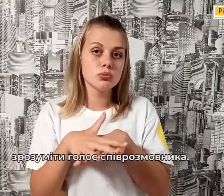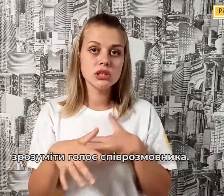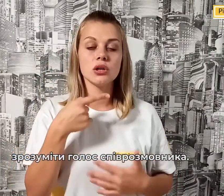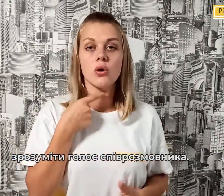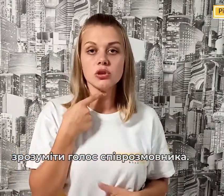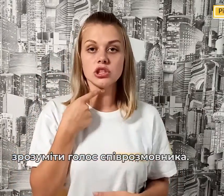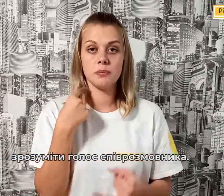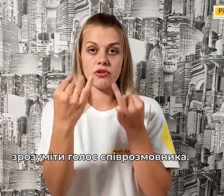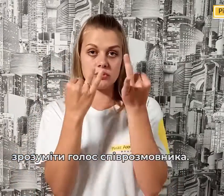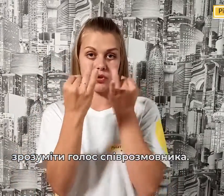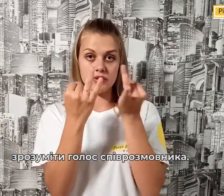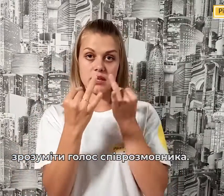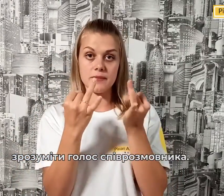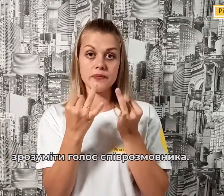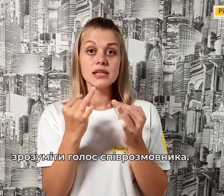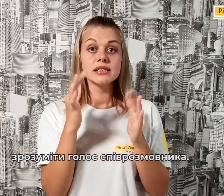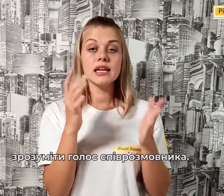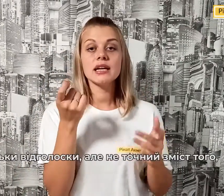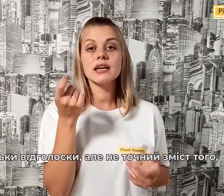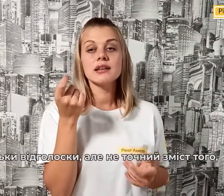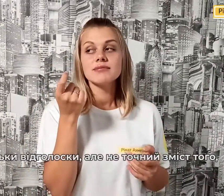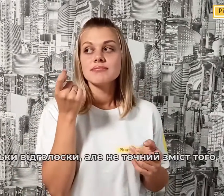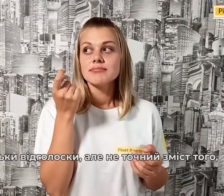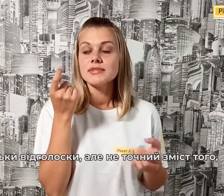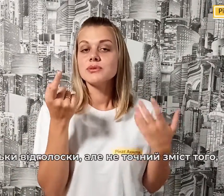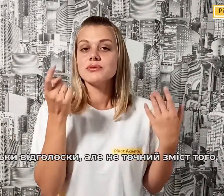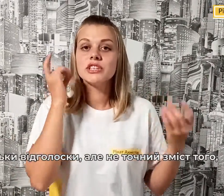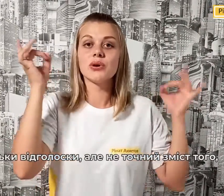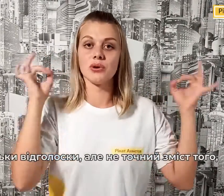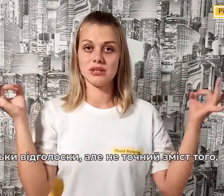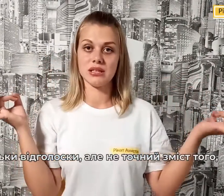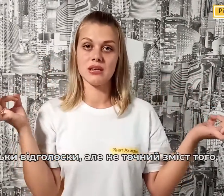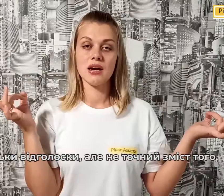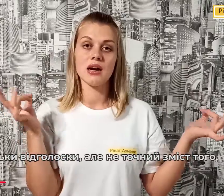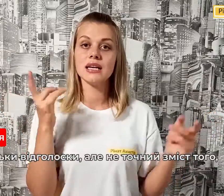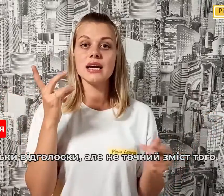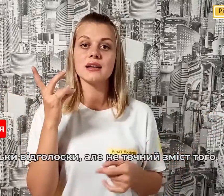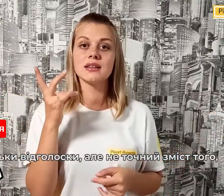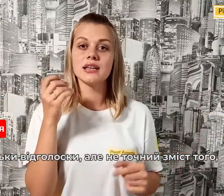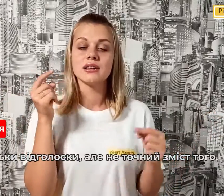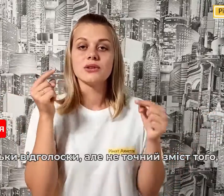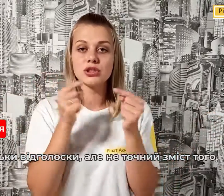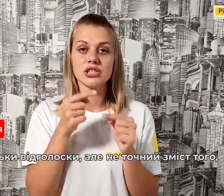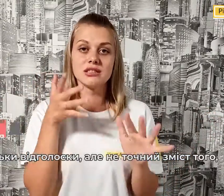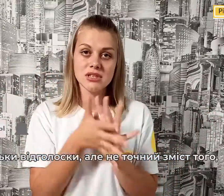зрозуміти голос співрозмовника. Тільки відголоски, але не точний